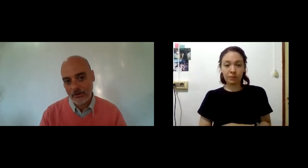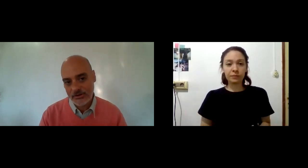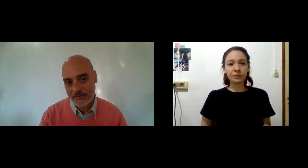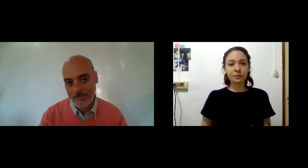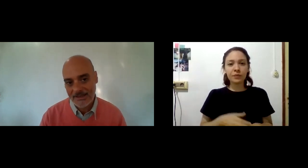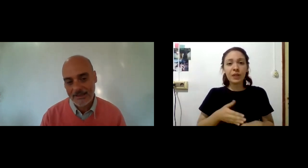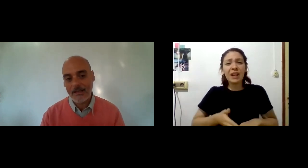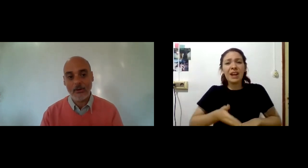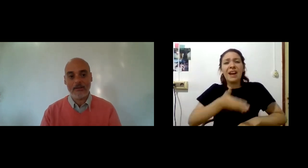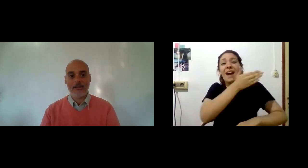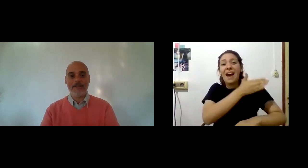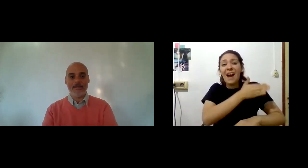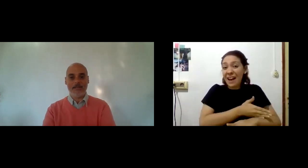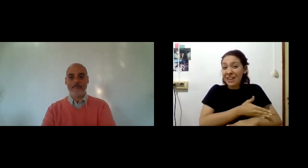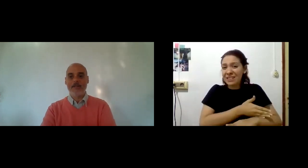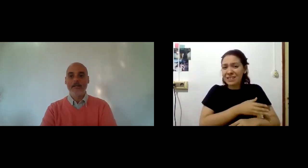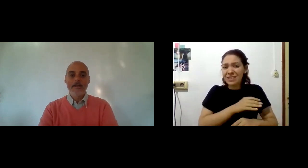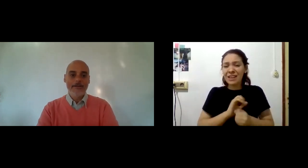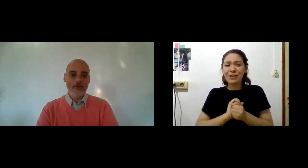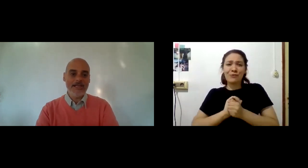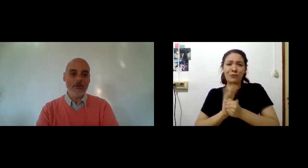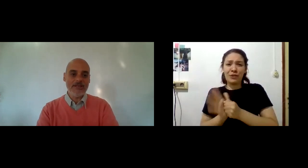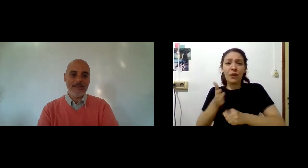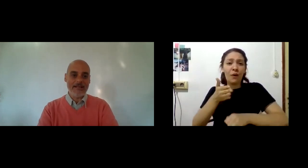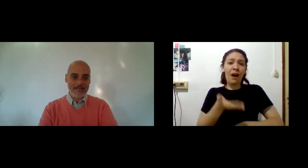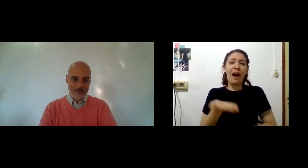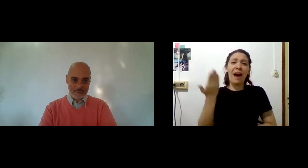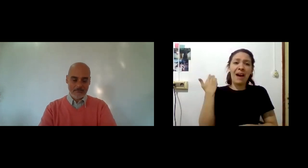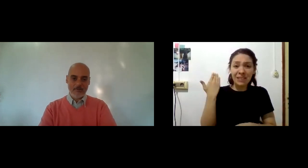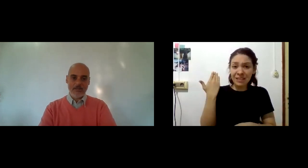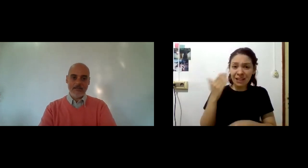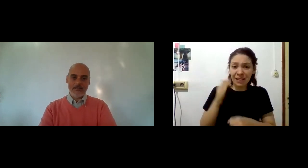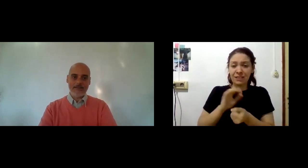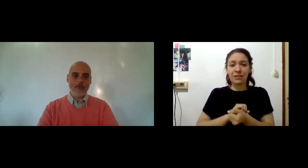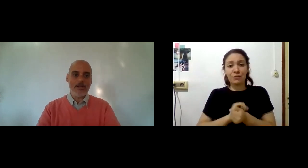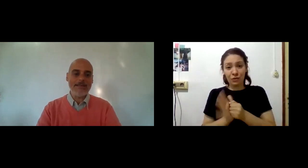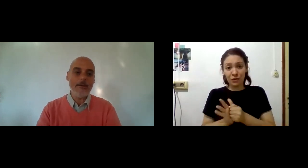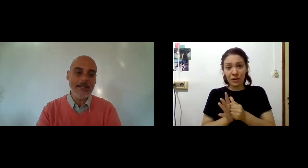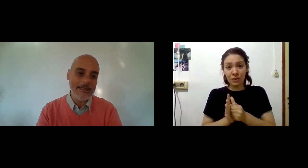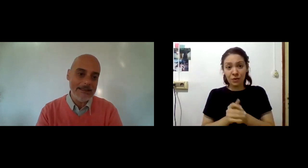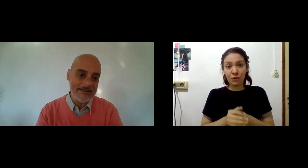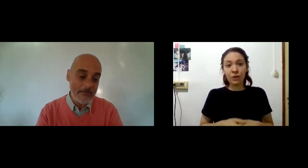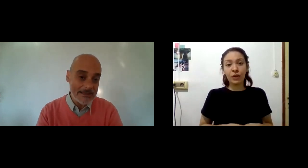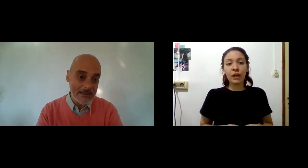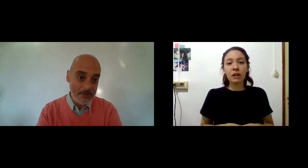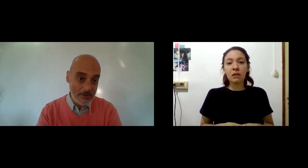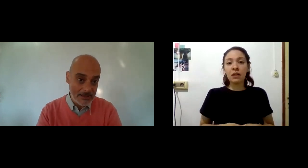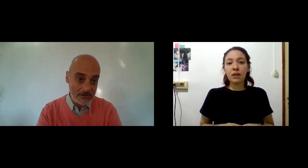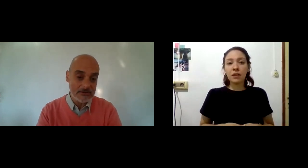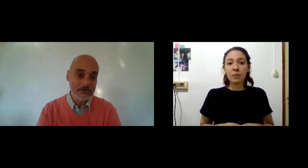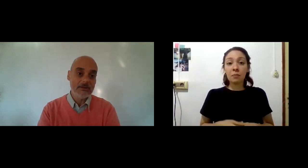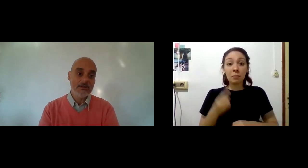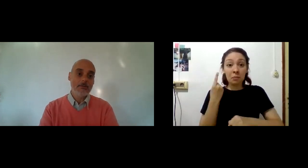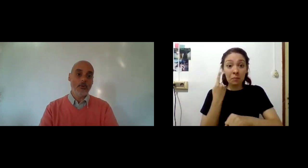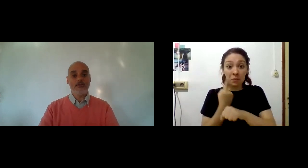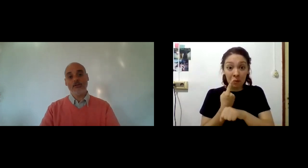verdad que no sé qué va a pasar ahora con la pandemia, nosotros teníamos este régimen. Teníamos este semestre